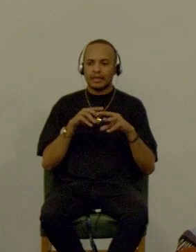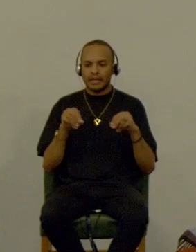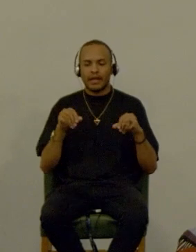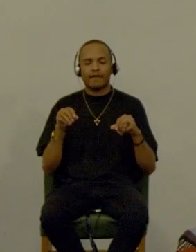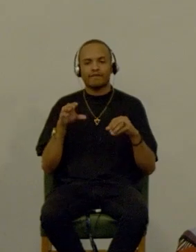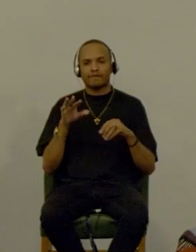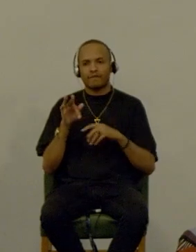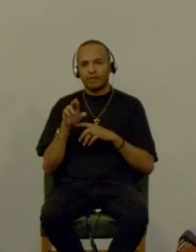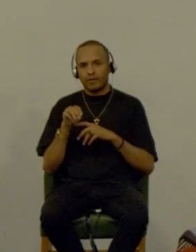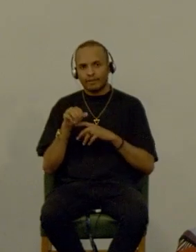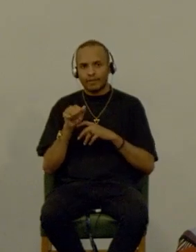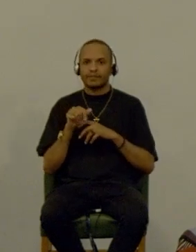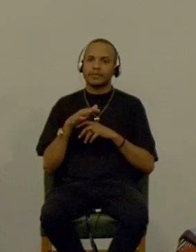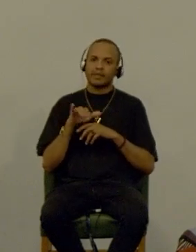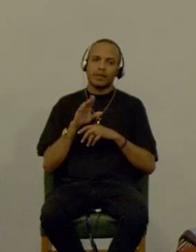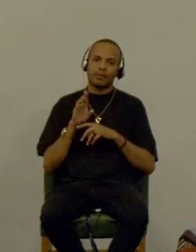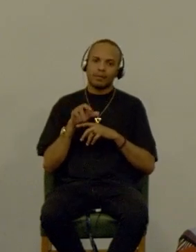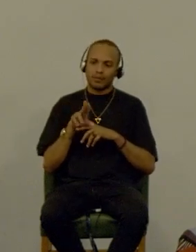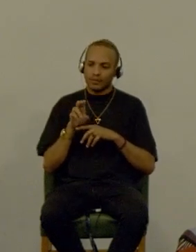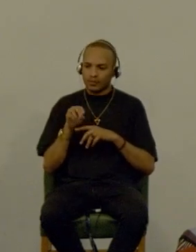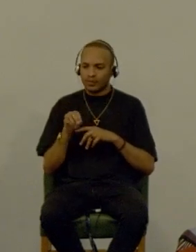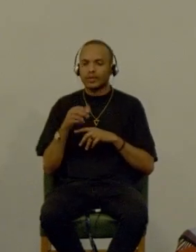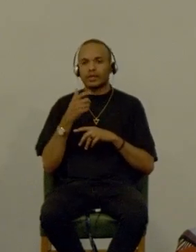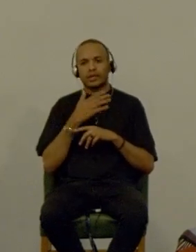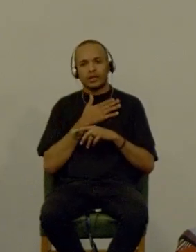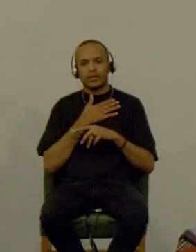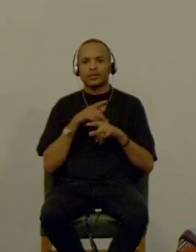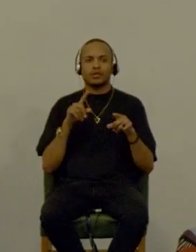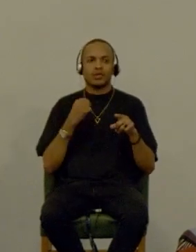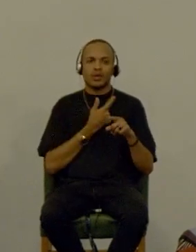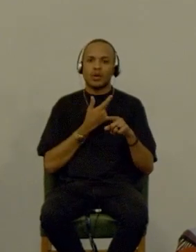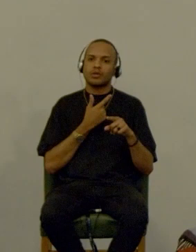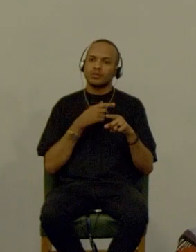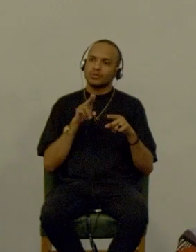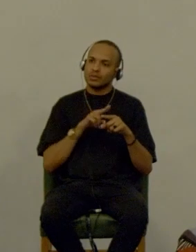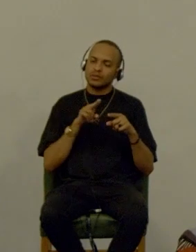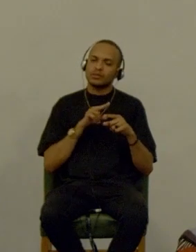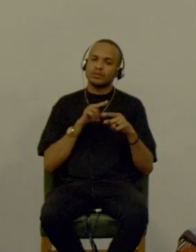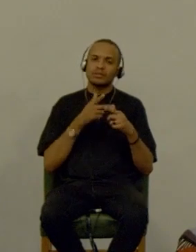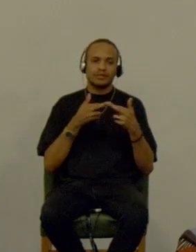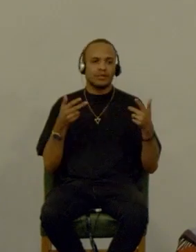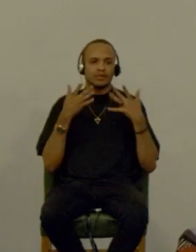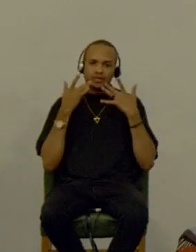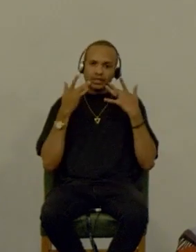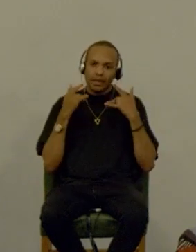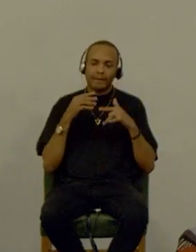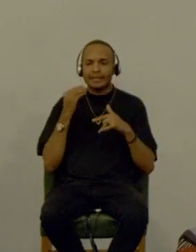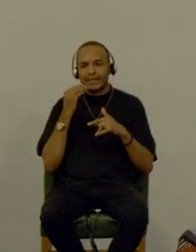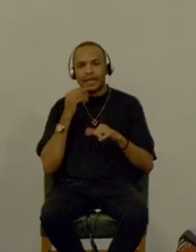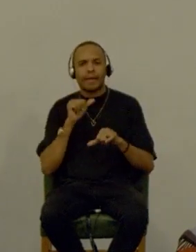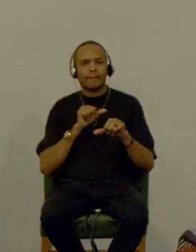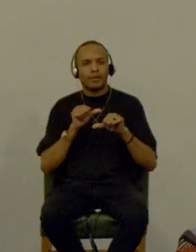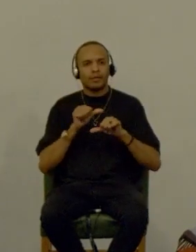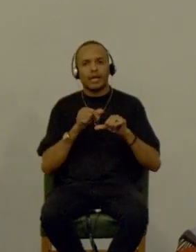Bruno, de dispositifs théâtraux pour essayer de changer ce point de vue. Ça, c'est dans Inside, où Bruno est à l'intérieur de